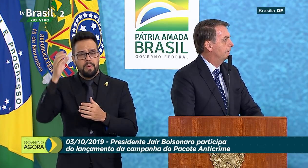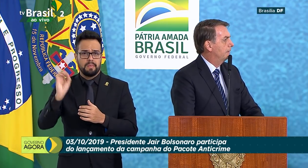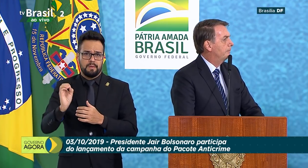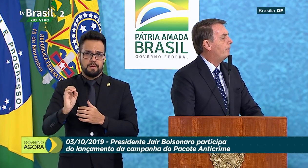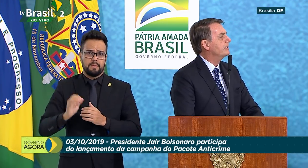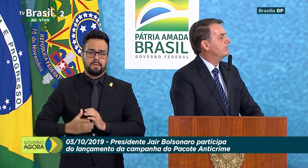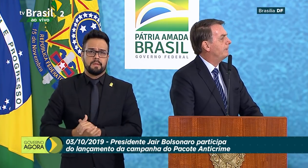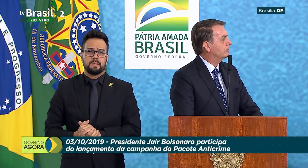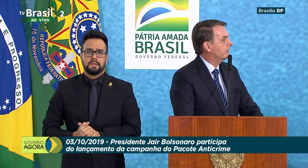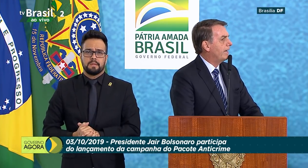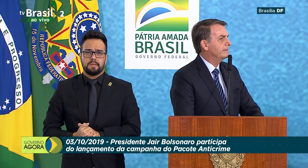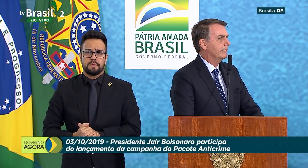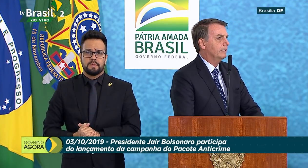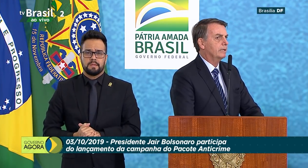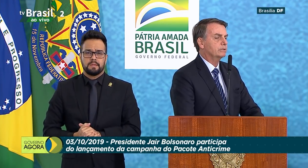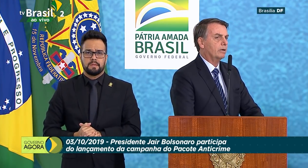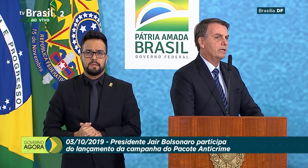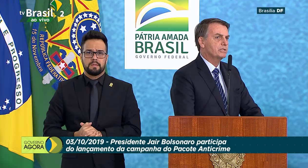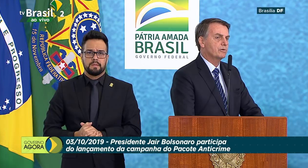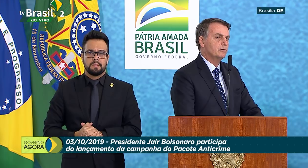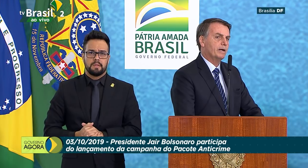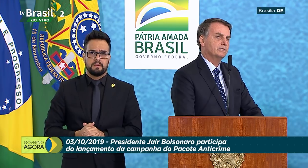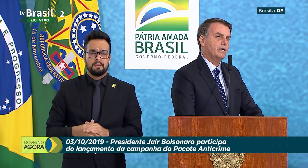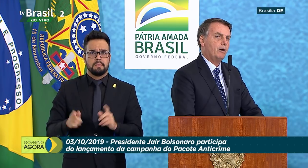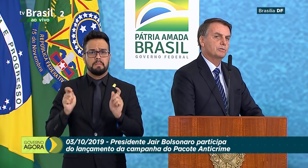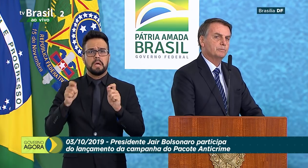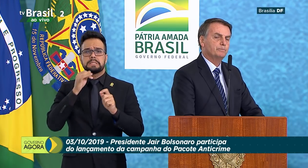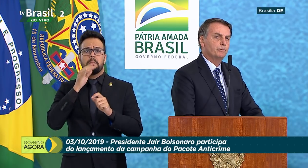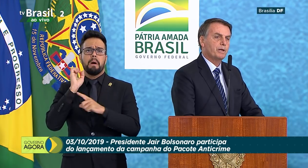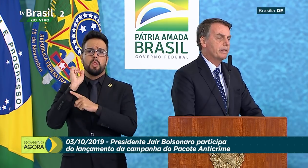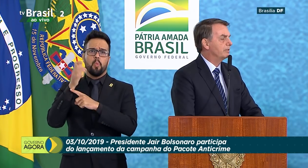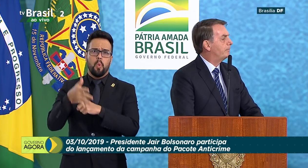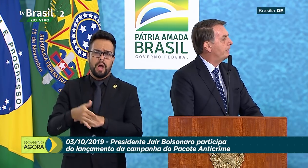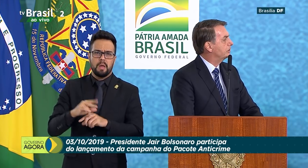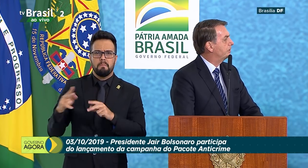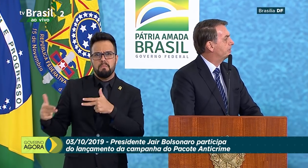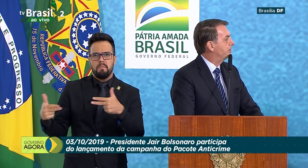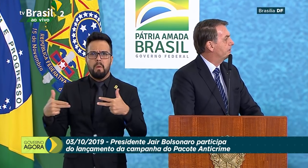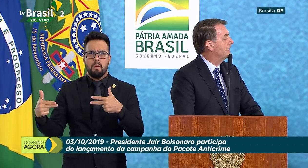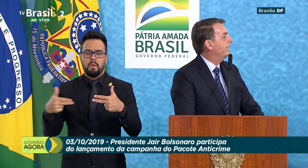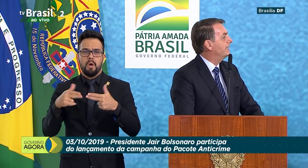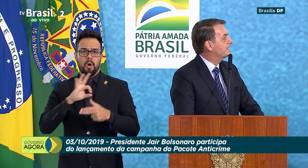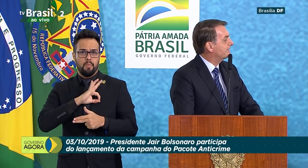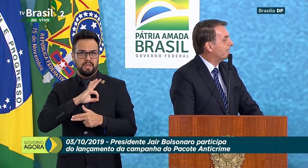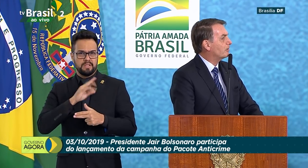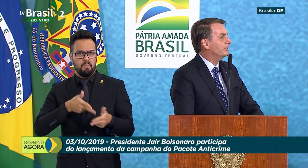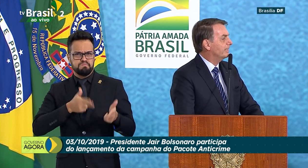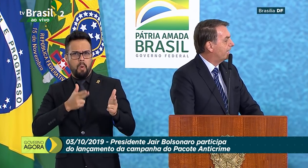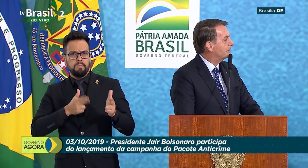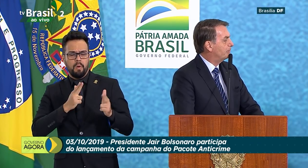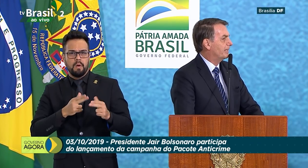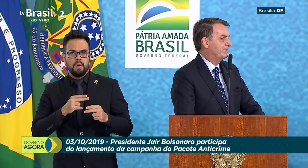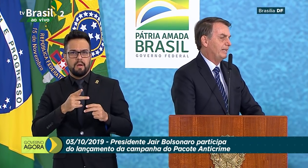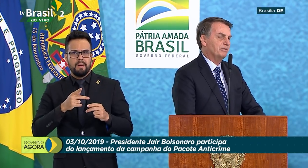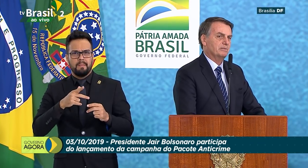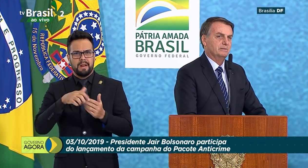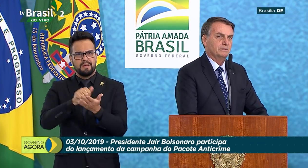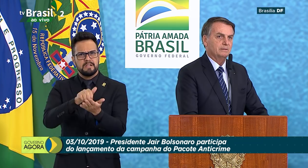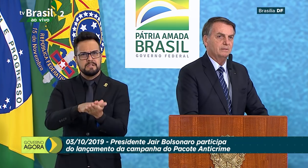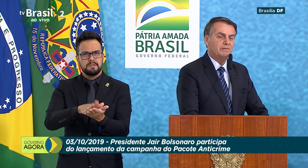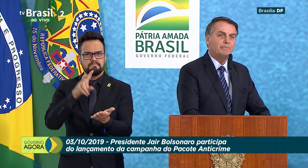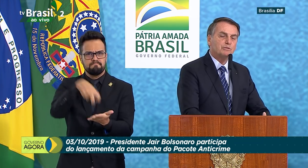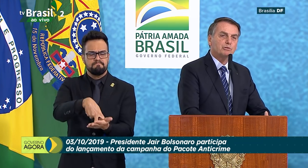Excesso. Pode de madrugada, na troca de tiro com o marginal, se o policial dá mais de 2 tiros, ele ser condenado por